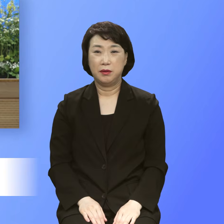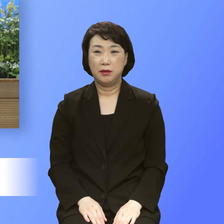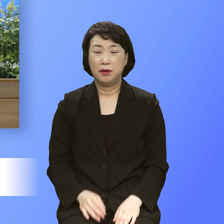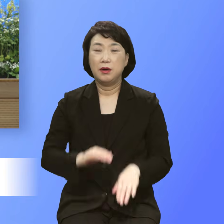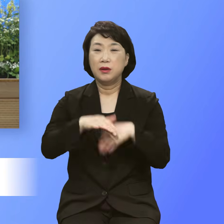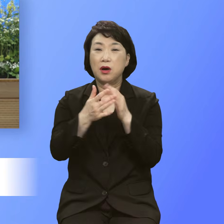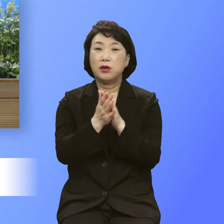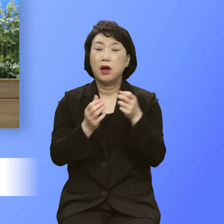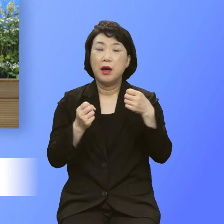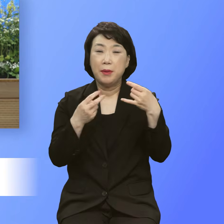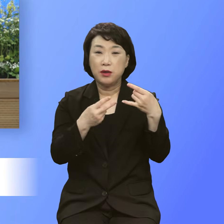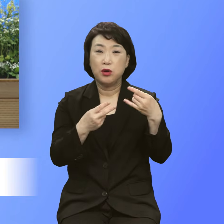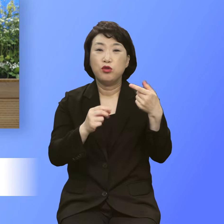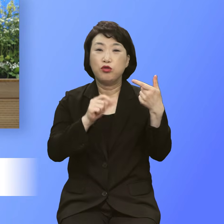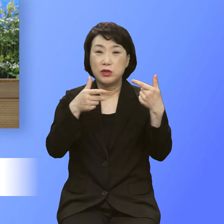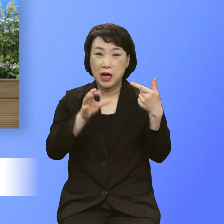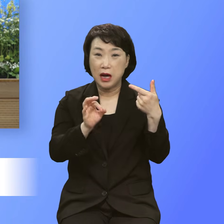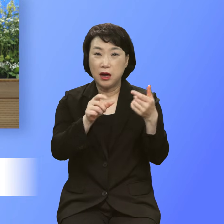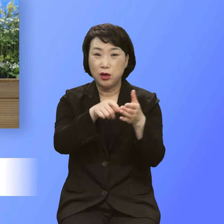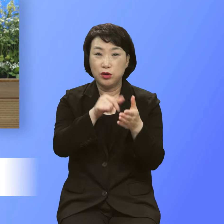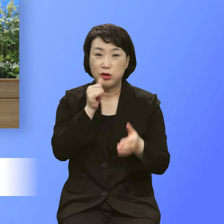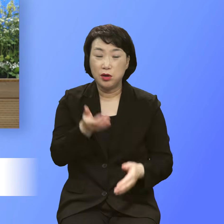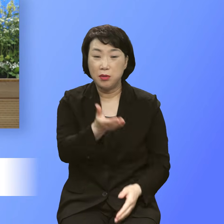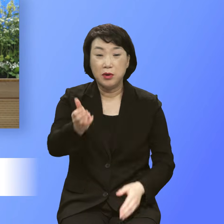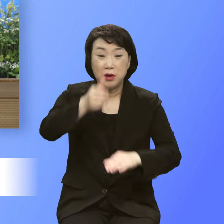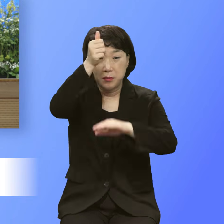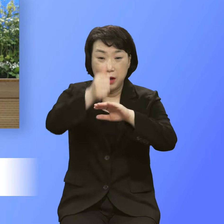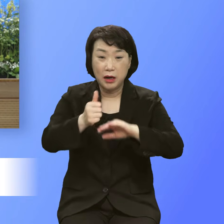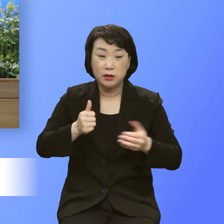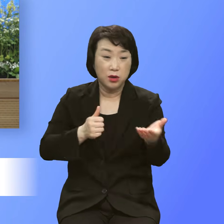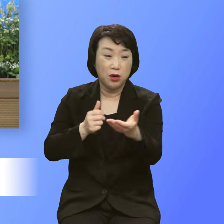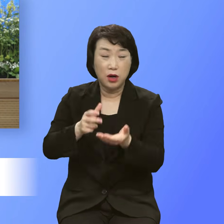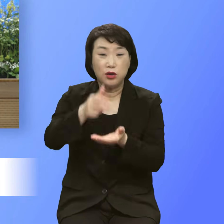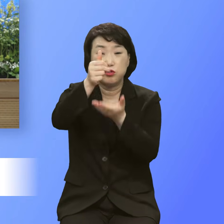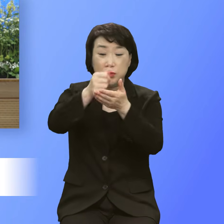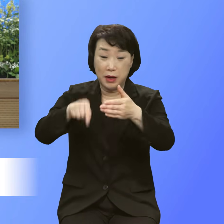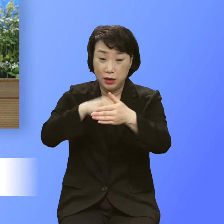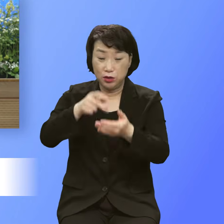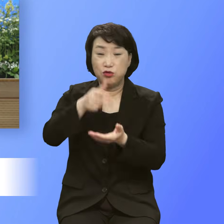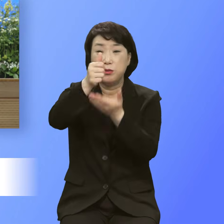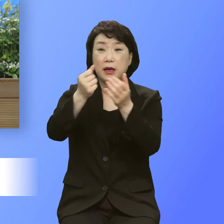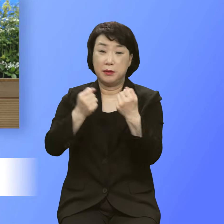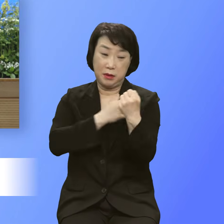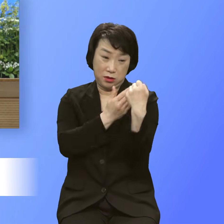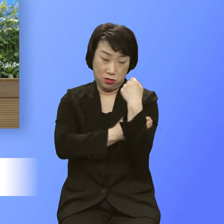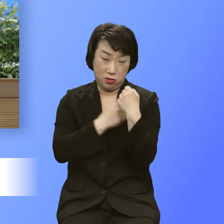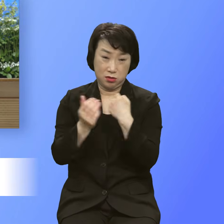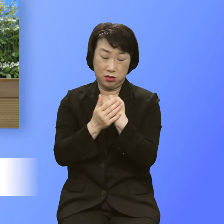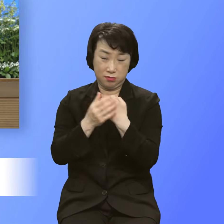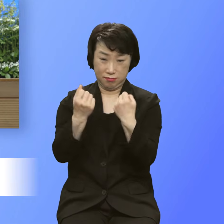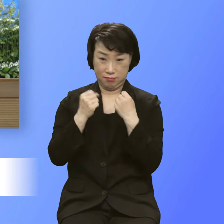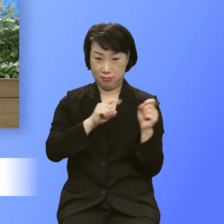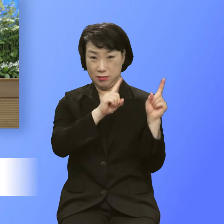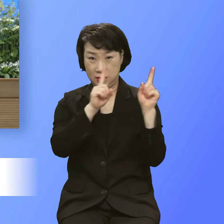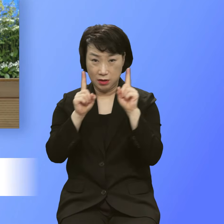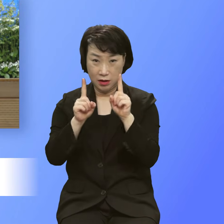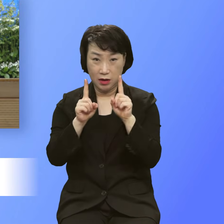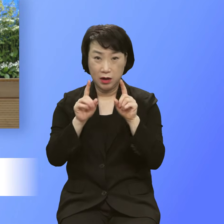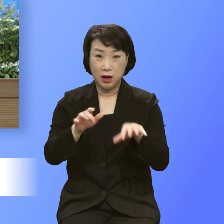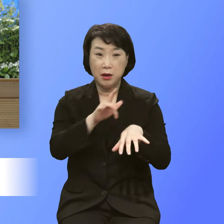에베소 6장에도 그랬지. 정말로 너희가 주 안에서 와 그의 힘의 능력으로